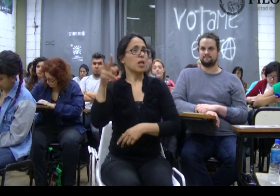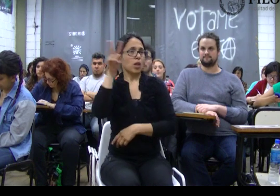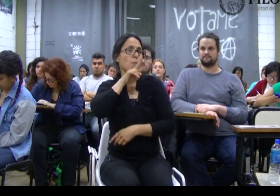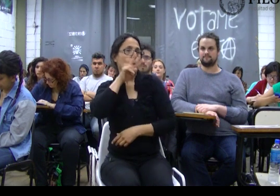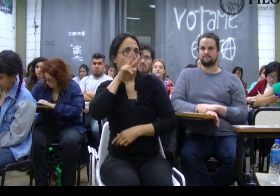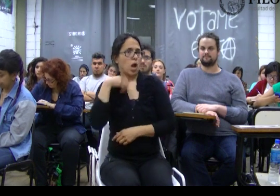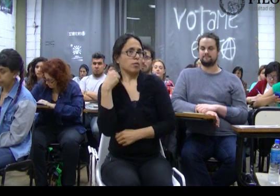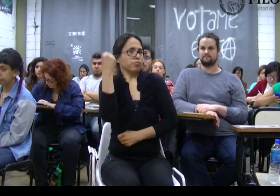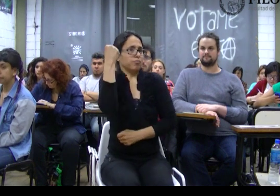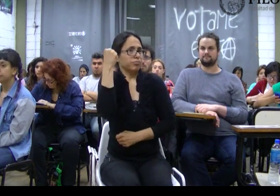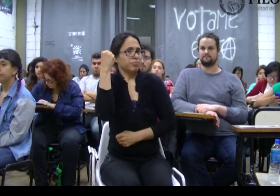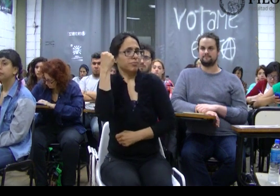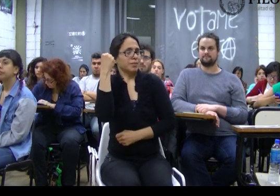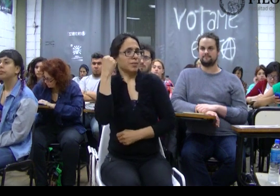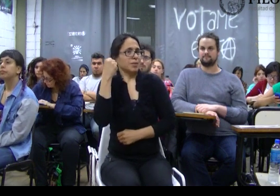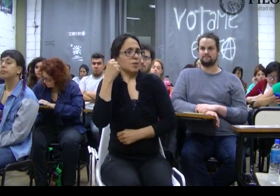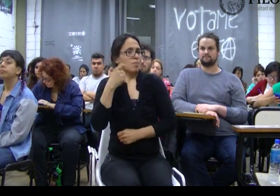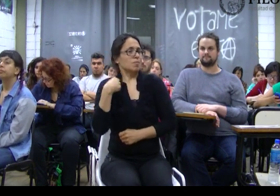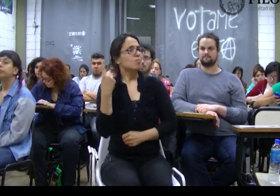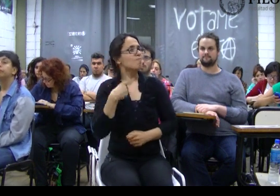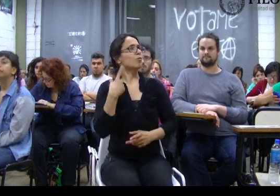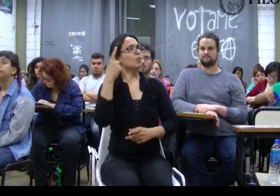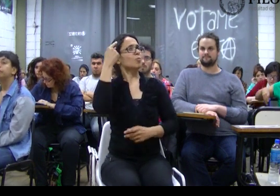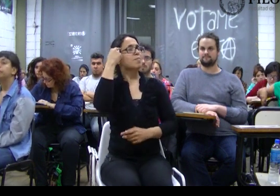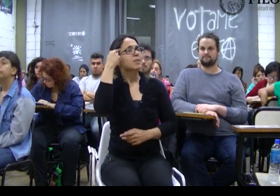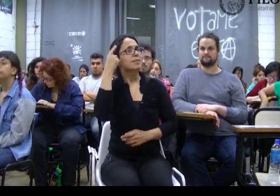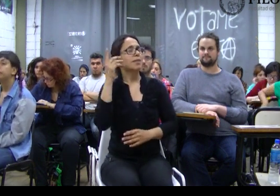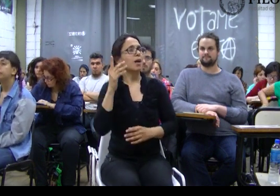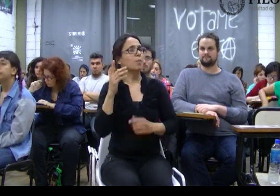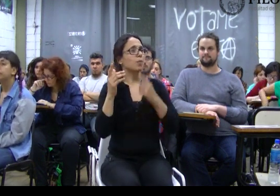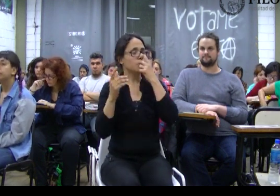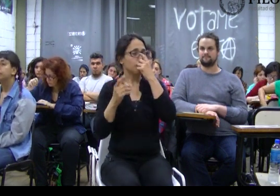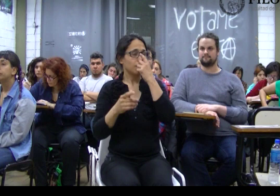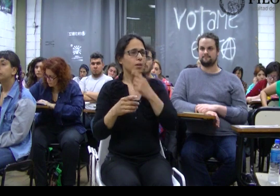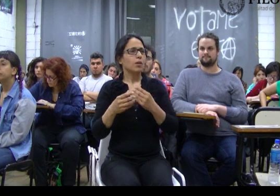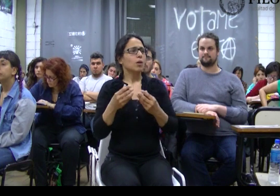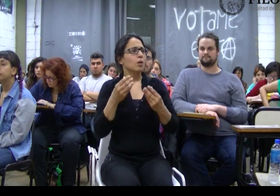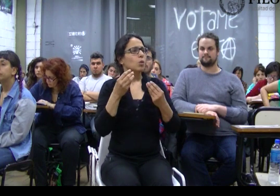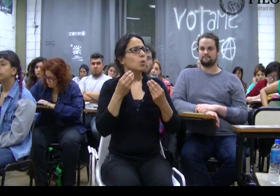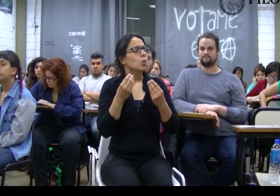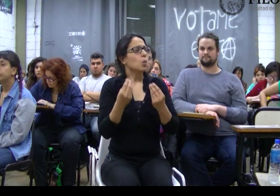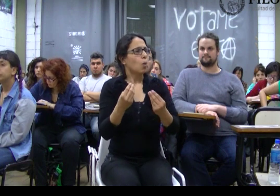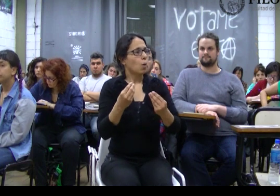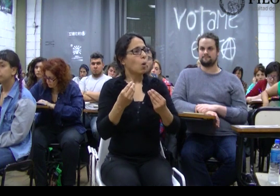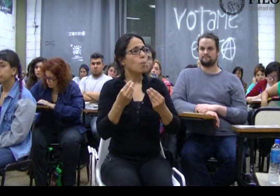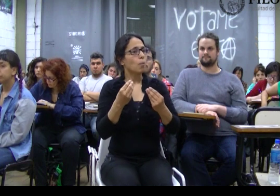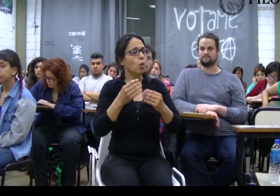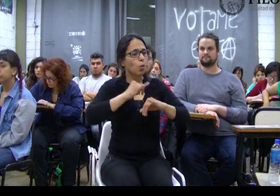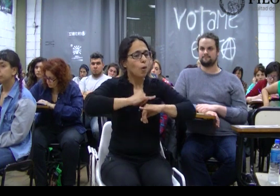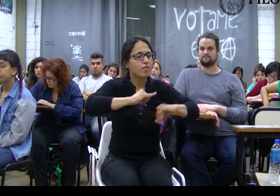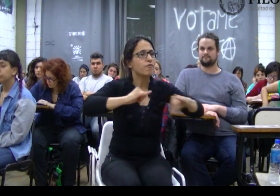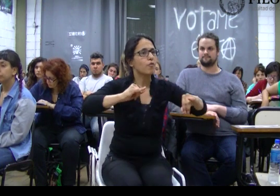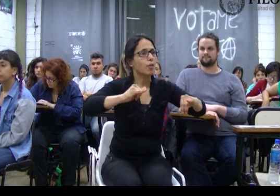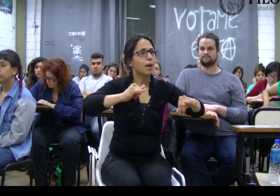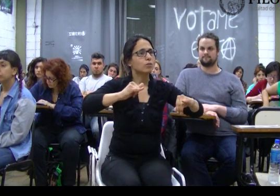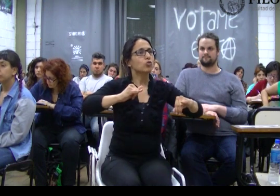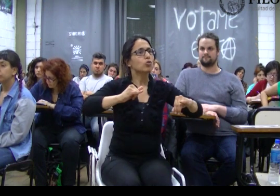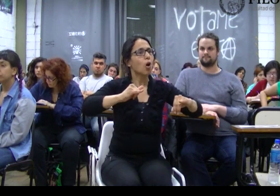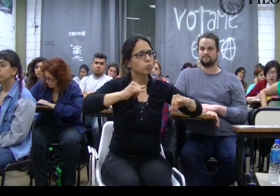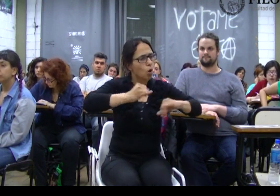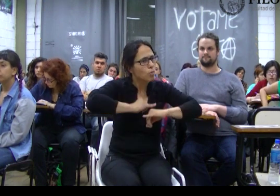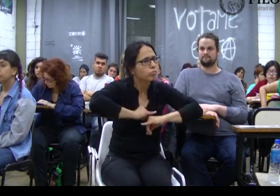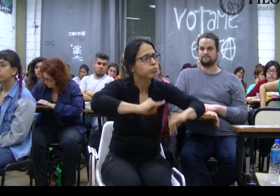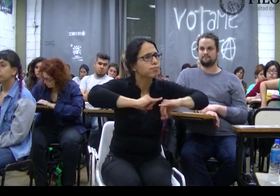de alguna manera vamos pensando cómo ir circulando esta información que hasta el momento